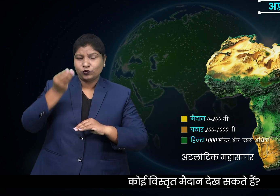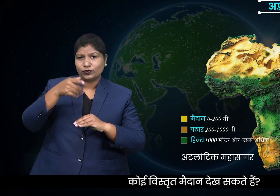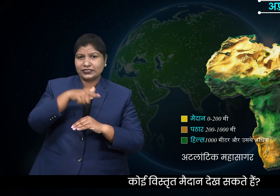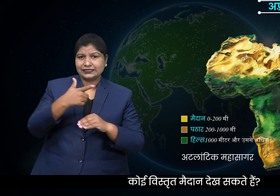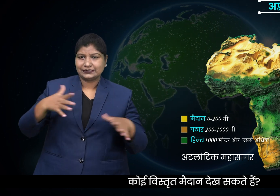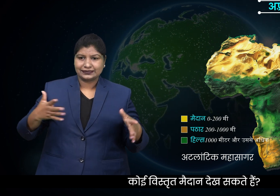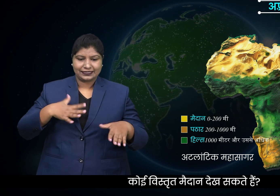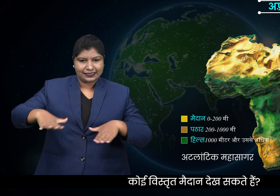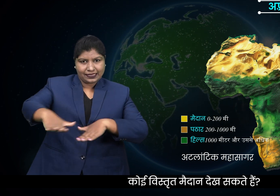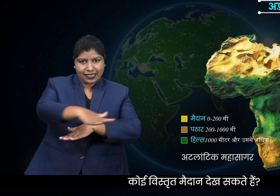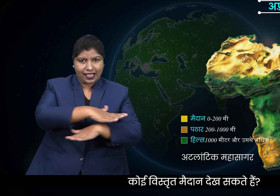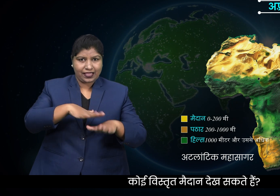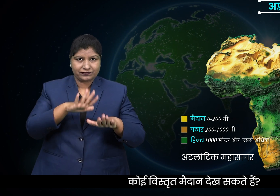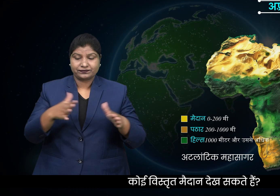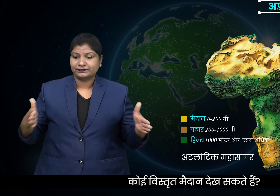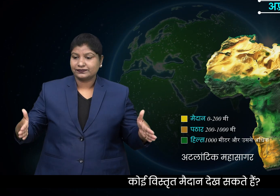देख सकते हैं?